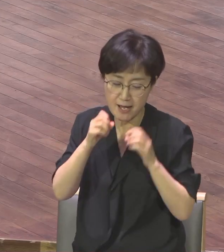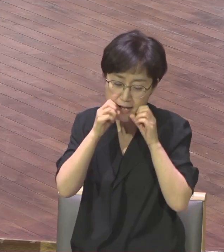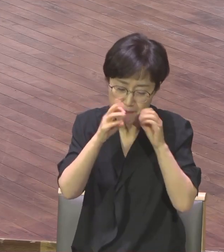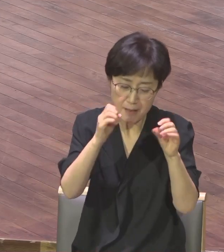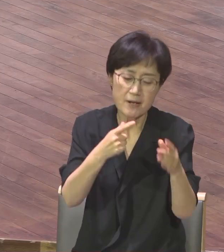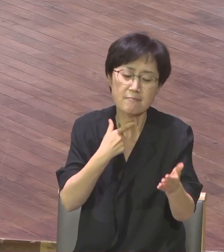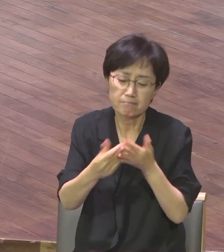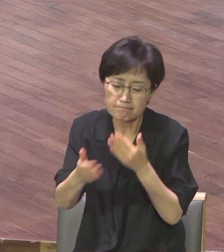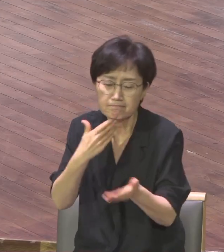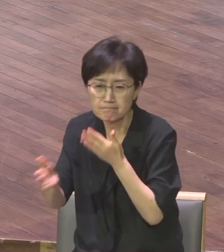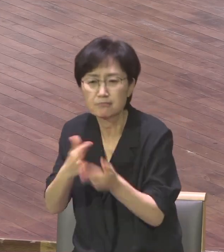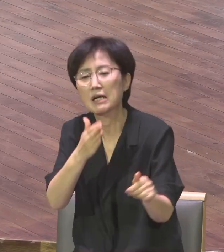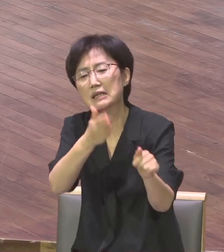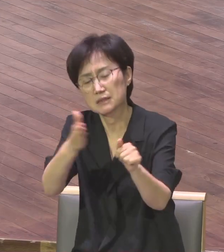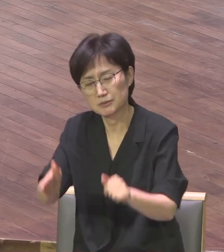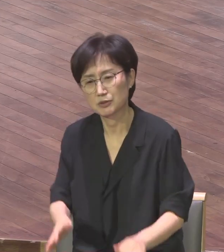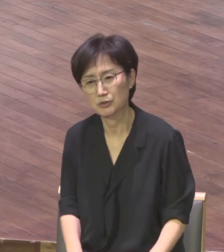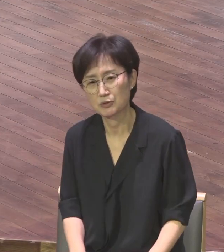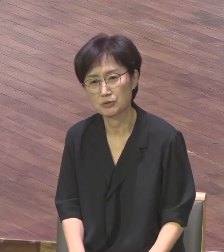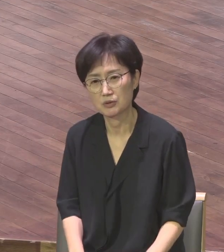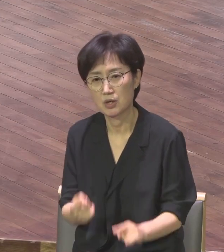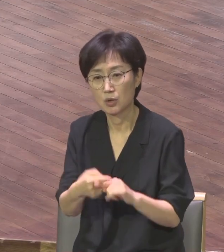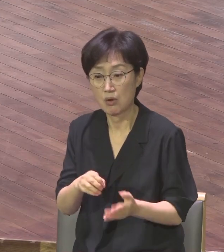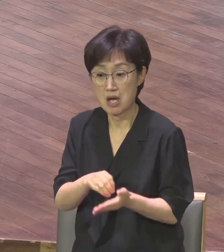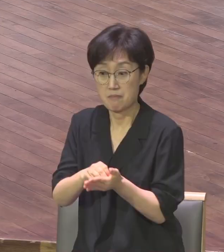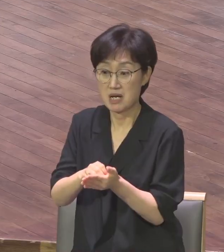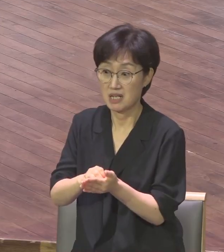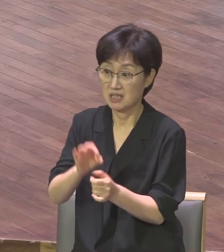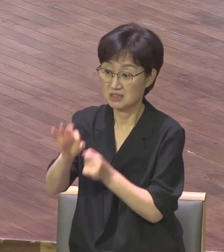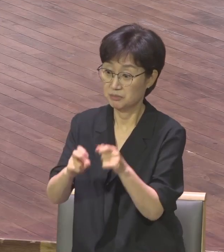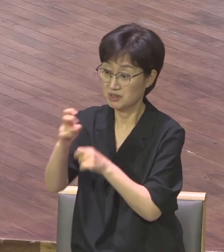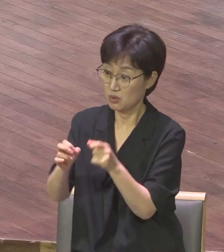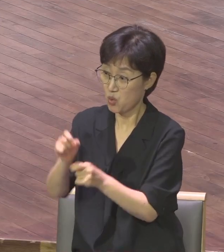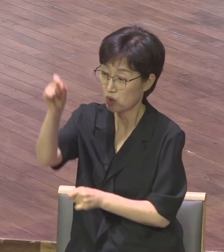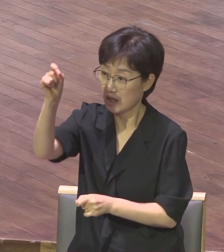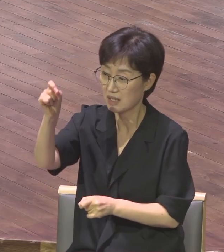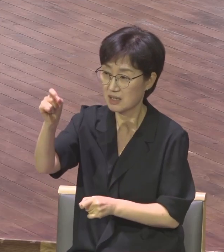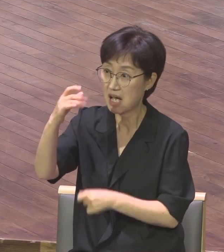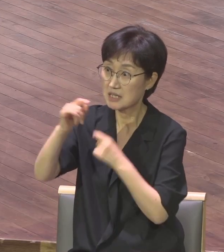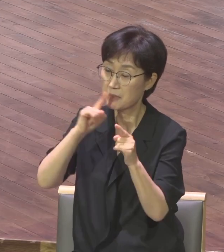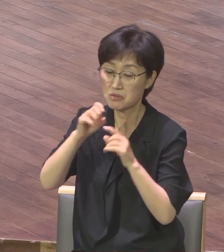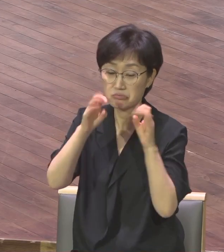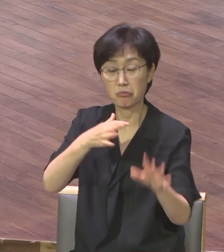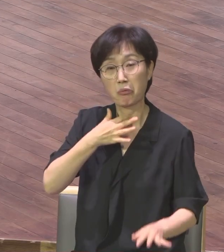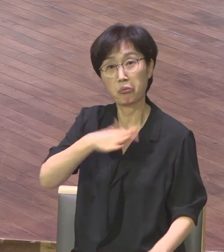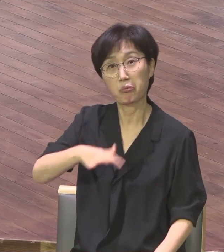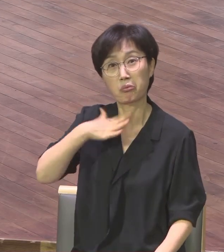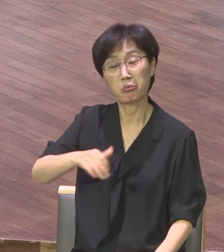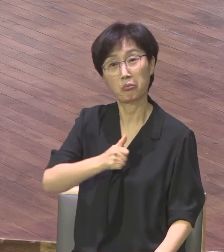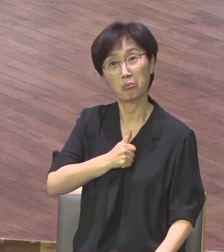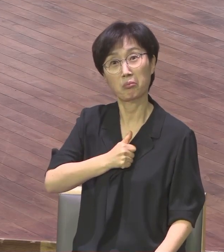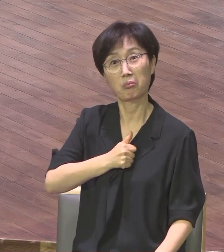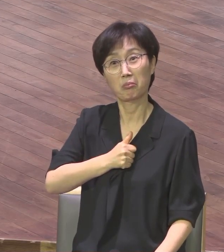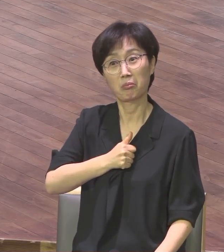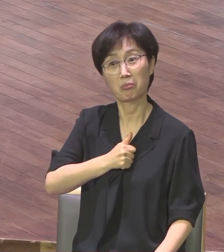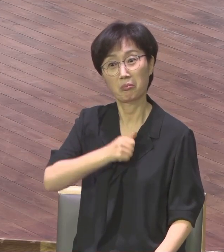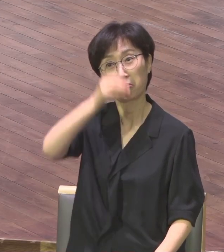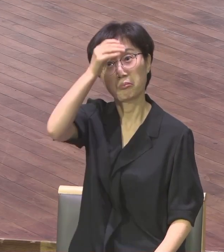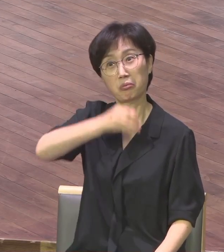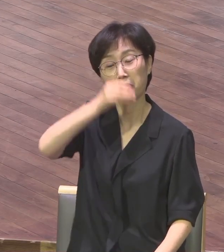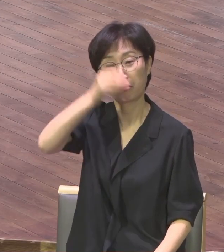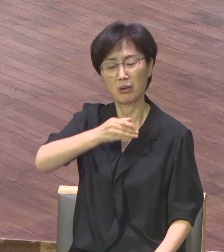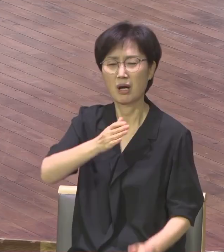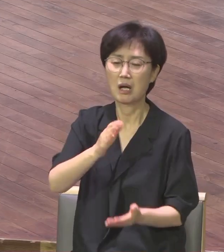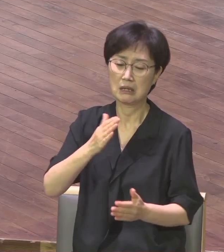수십 년 다니면서 딱 한 번도 말씀 성취를 체험 못하니까 내가 빡빡 살아있죠. 나 중심으로 살지요. 늘 그리스도